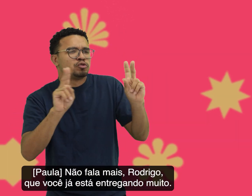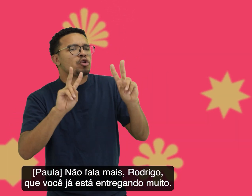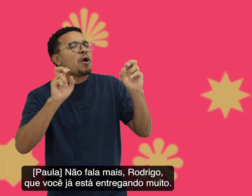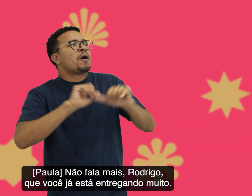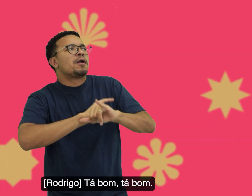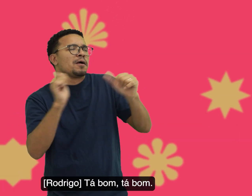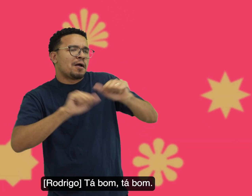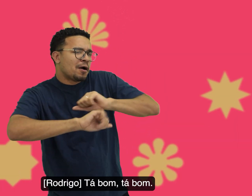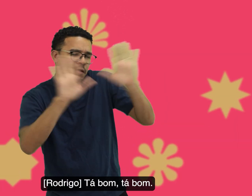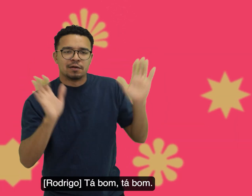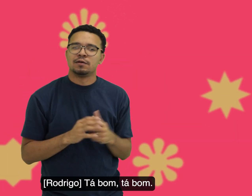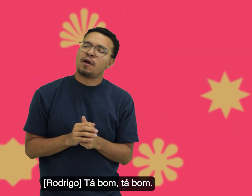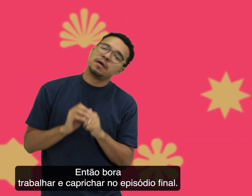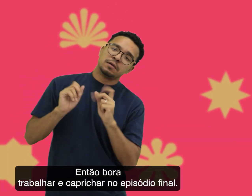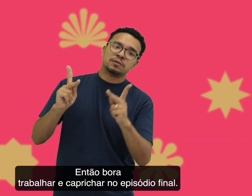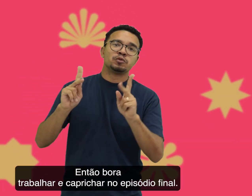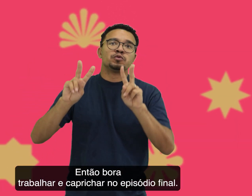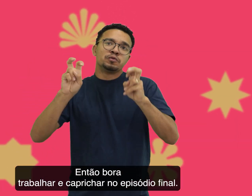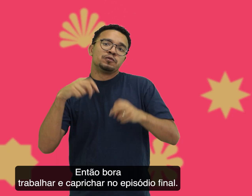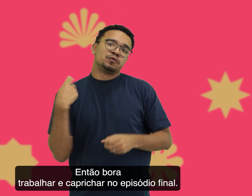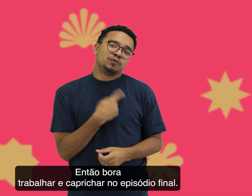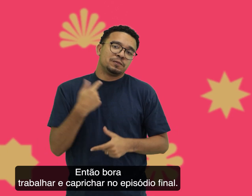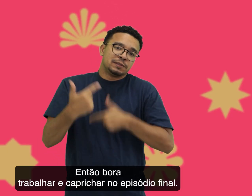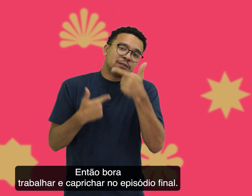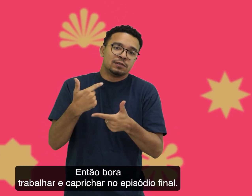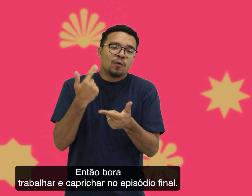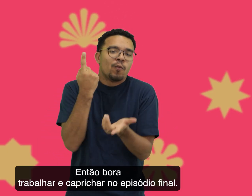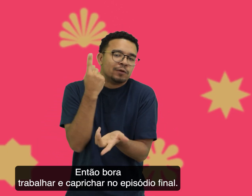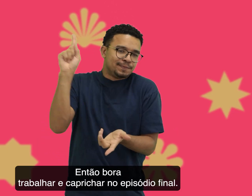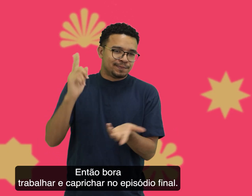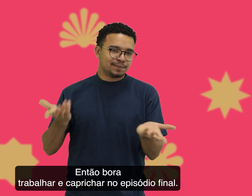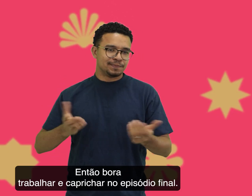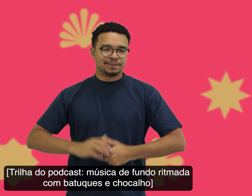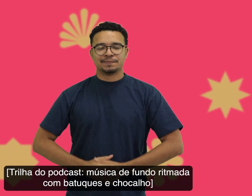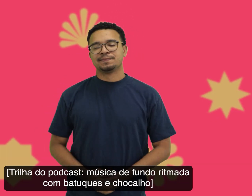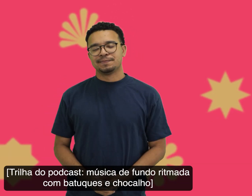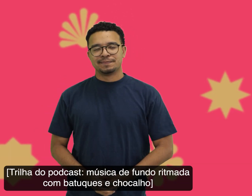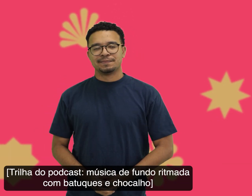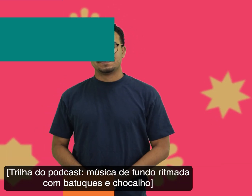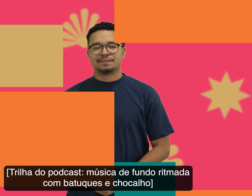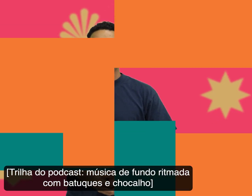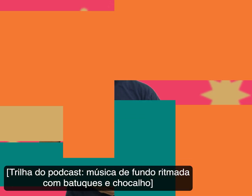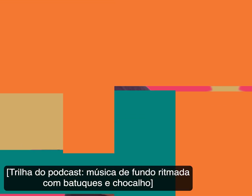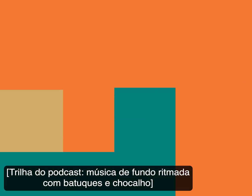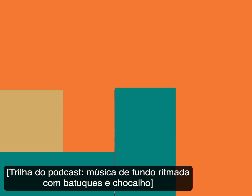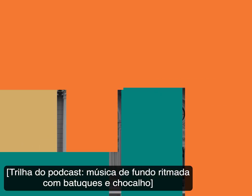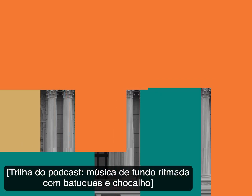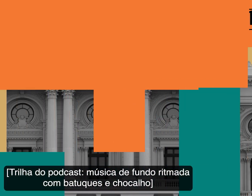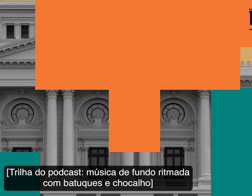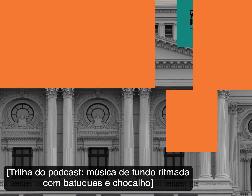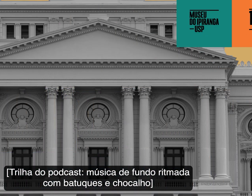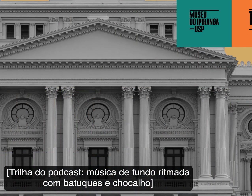você já tá entregando muito. Tá bom. Então bora trabalhar e caprichar no episódio final.